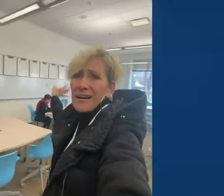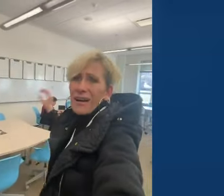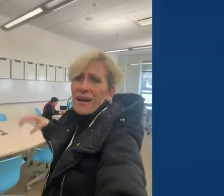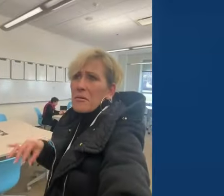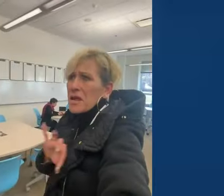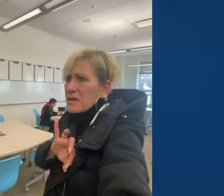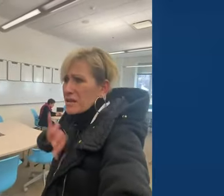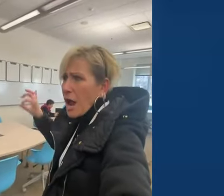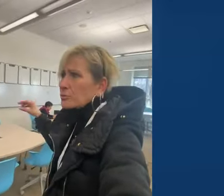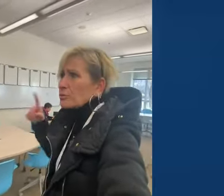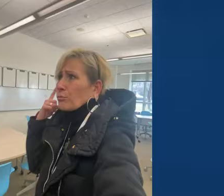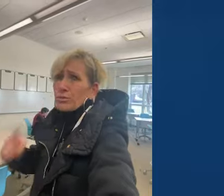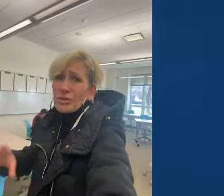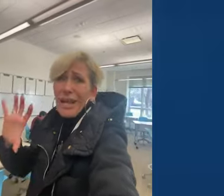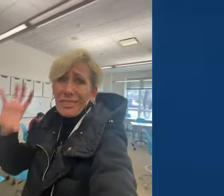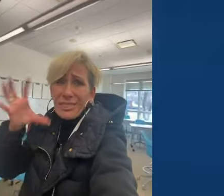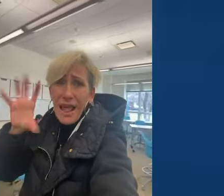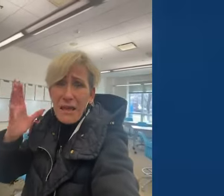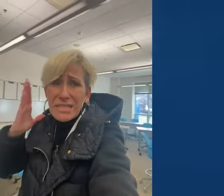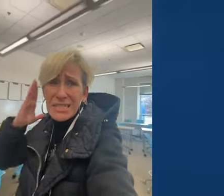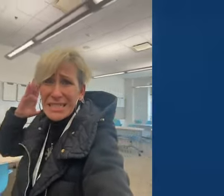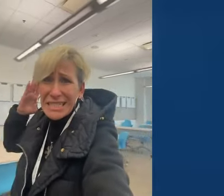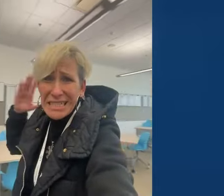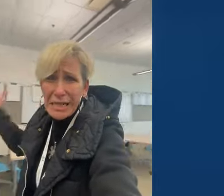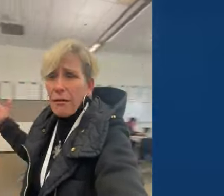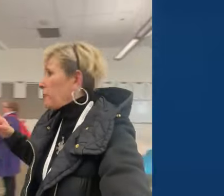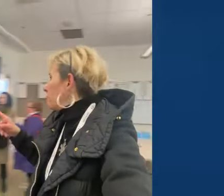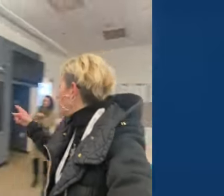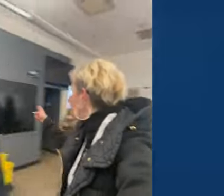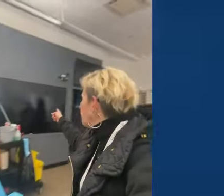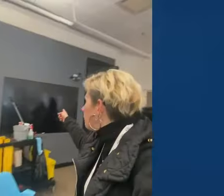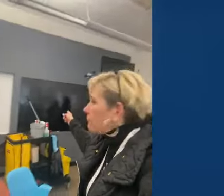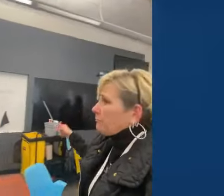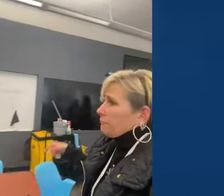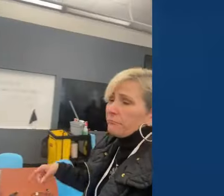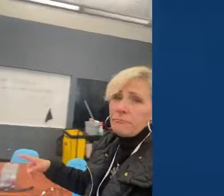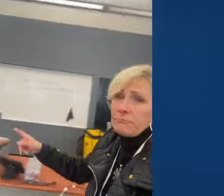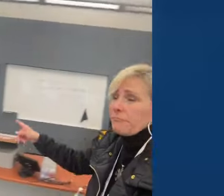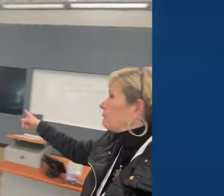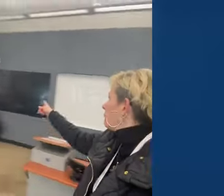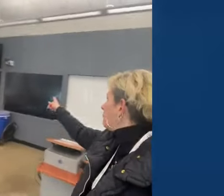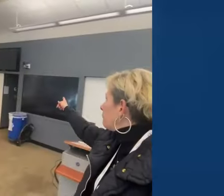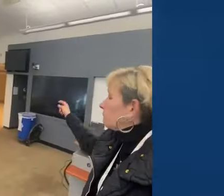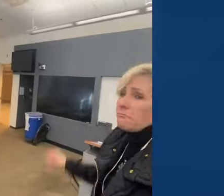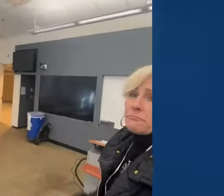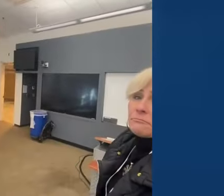стените. Всичко е достъпно. Има и екрани навсякъде.